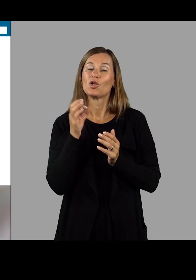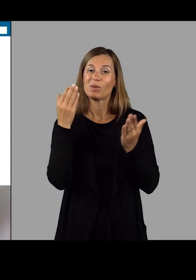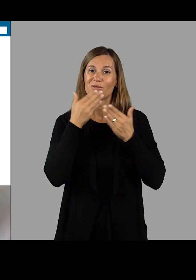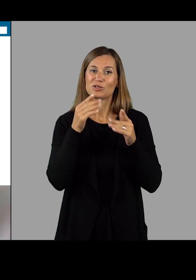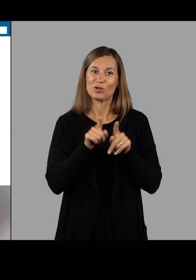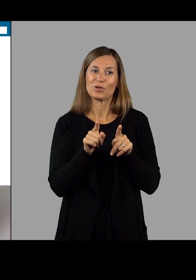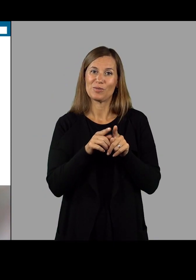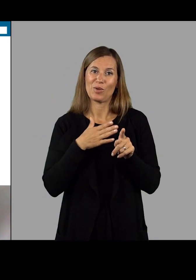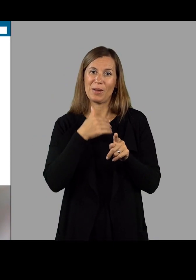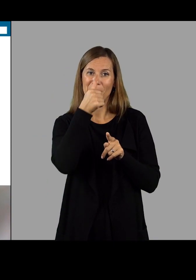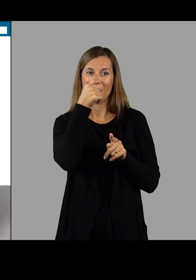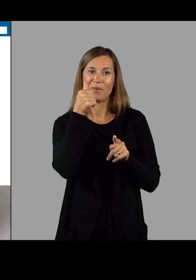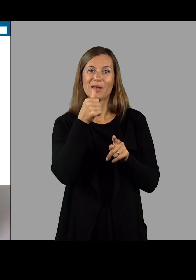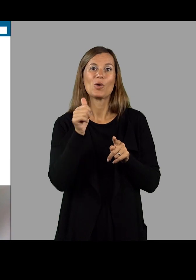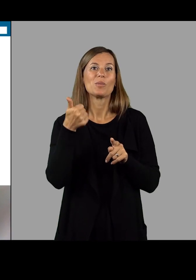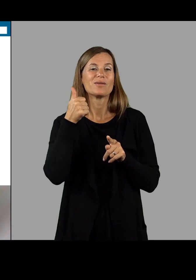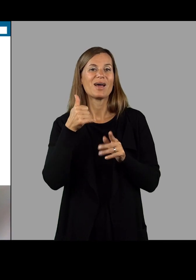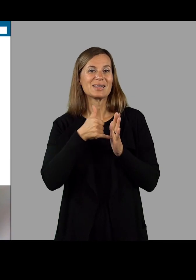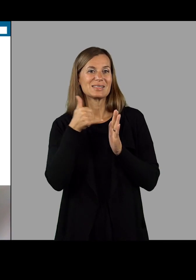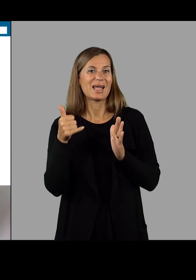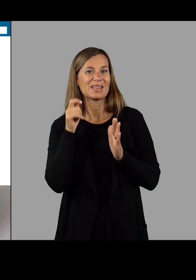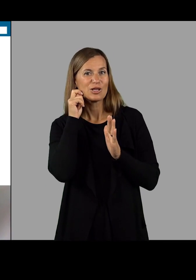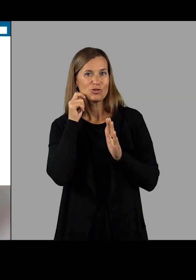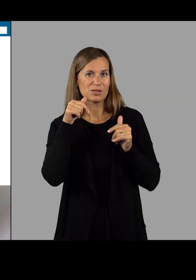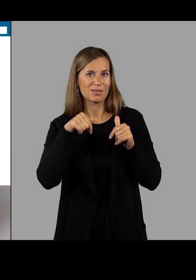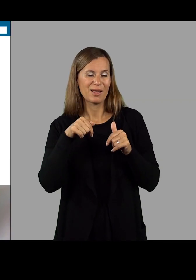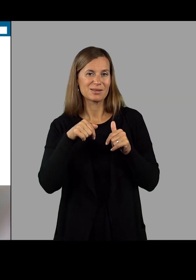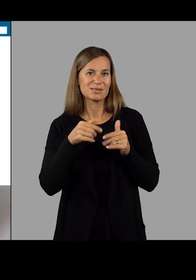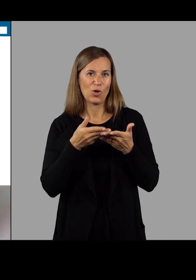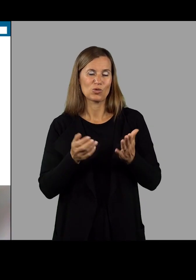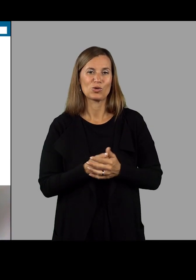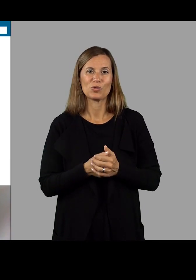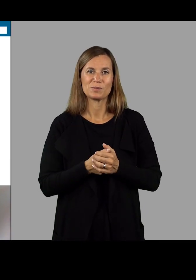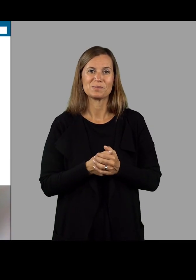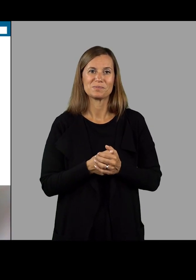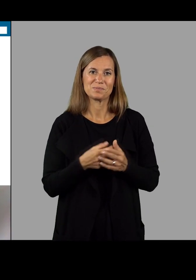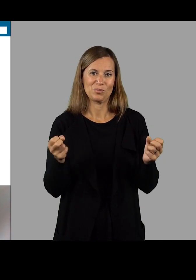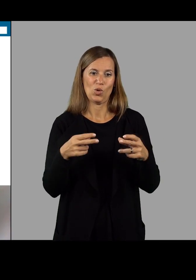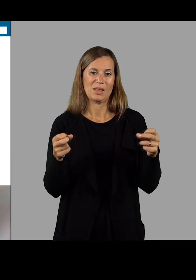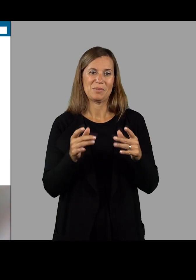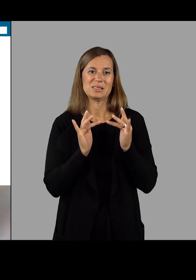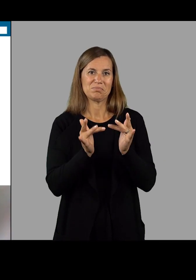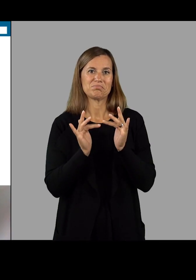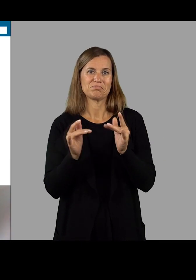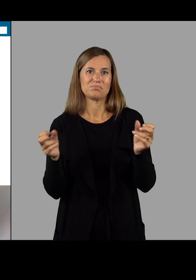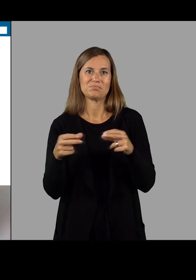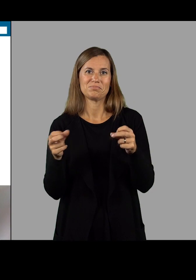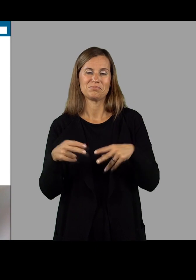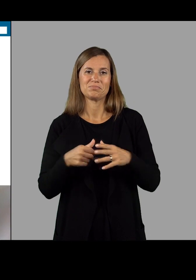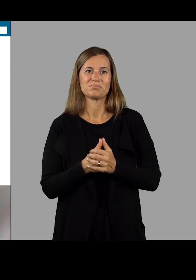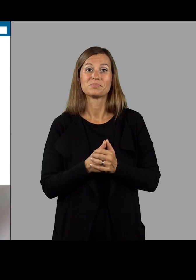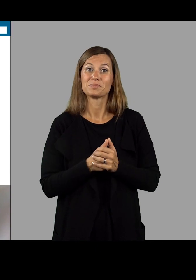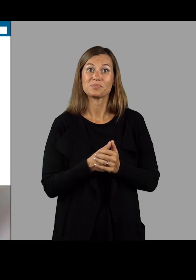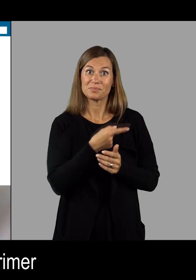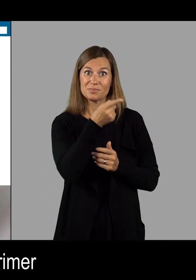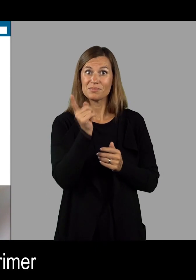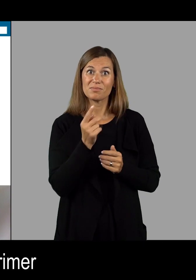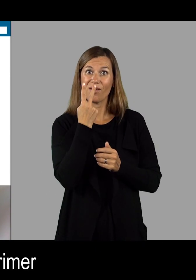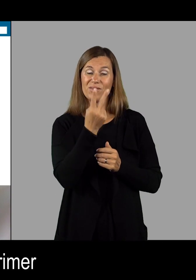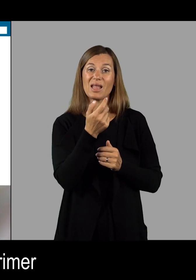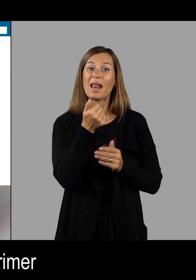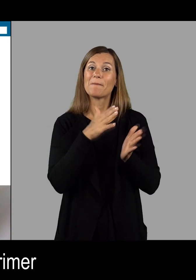imenu, prva in zadnja ženska danes na odru. Mene so prosili, da nekaj več povem. Tukaj ste